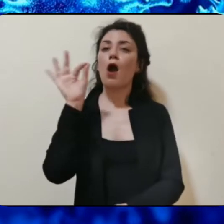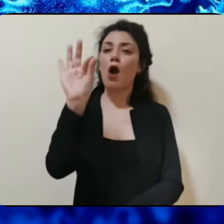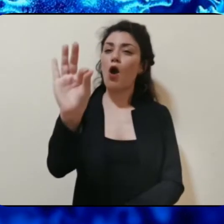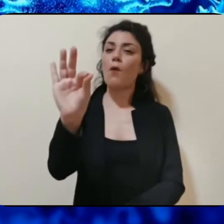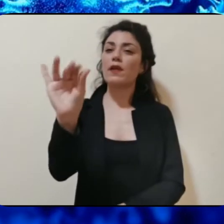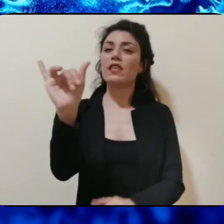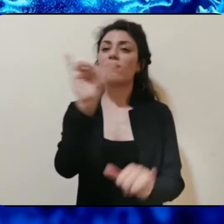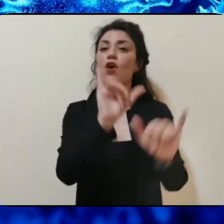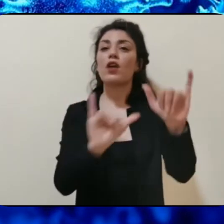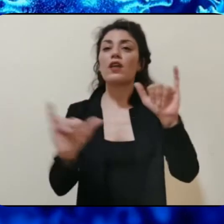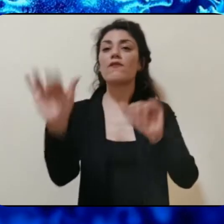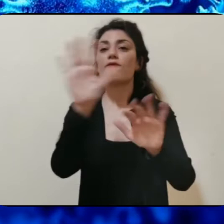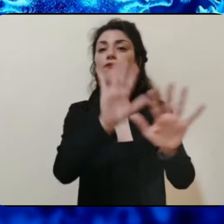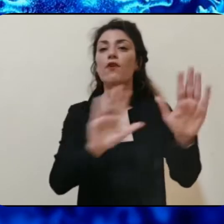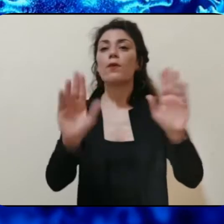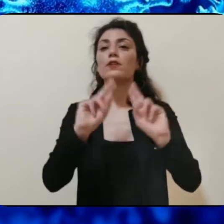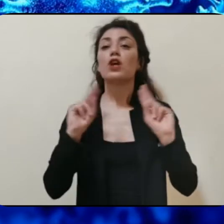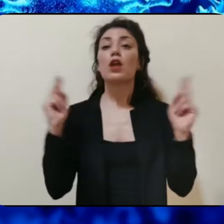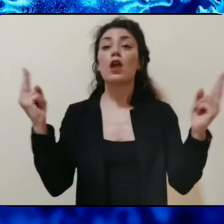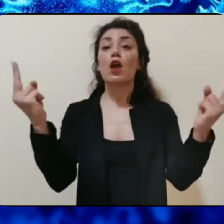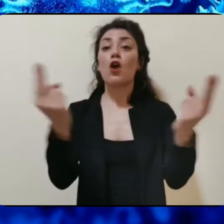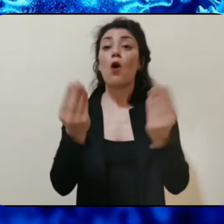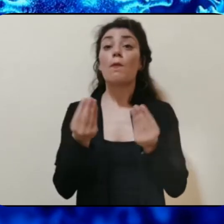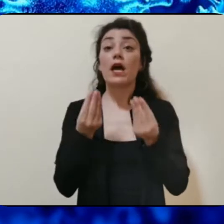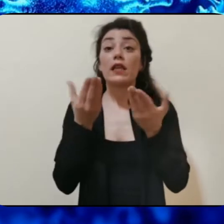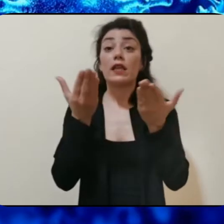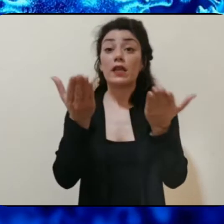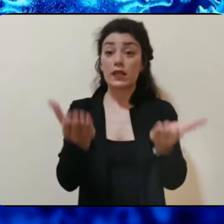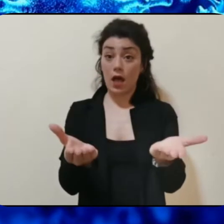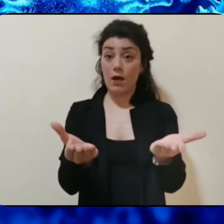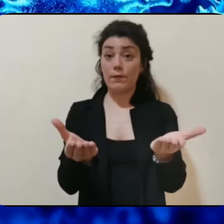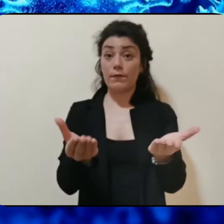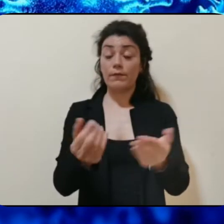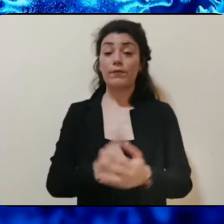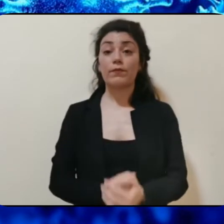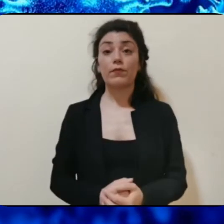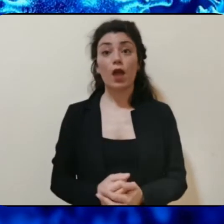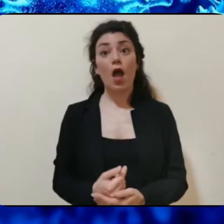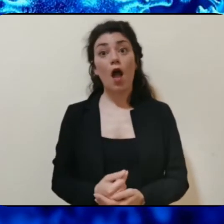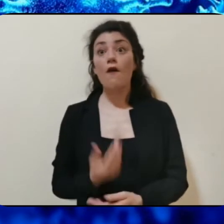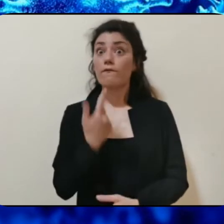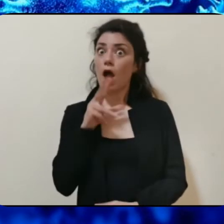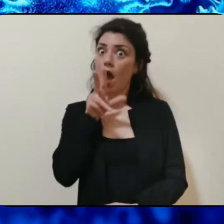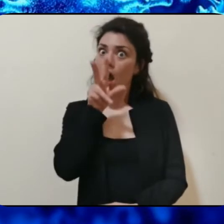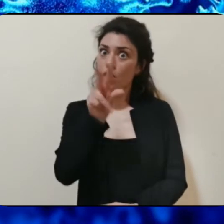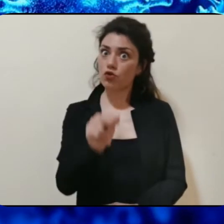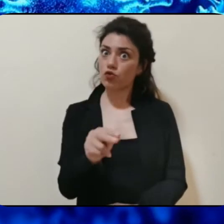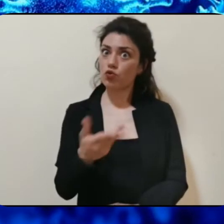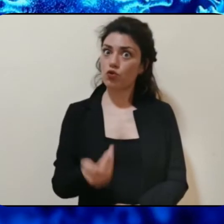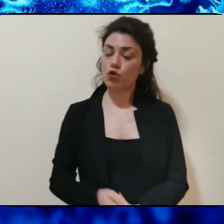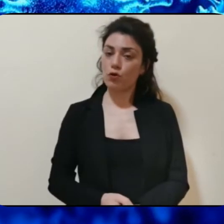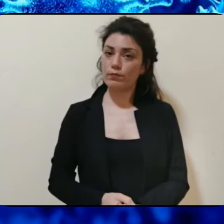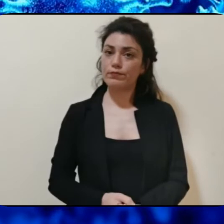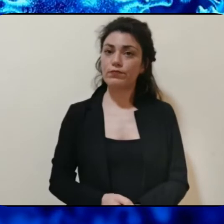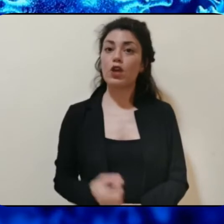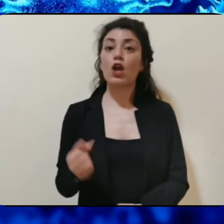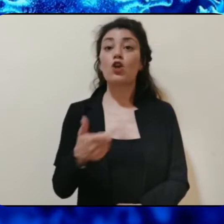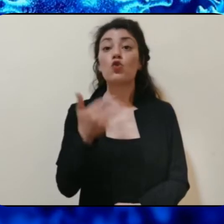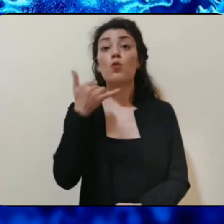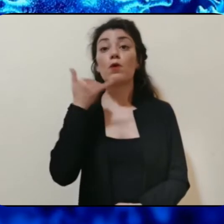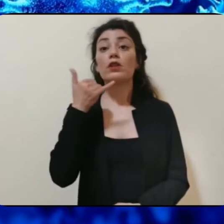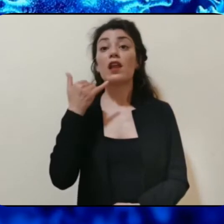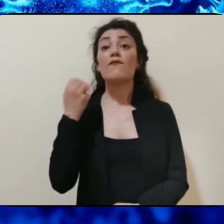per dare, come dire, quante più informazioni possibili. Inoltre, ci tengo a dire che i